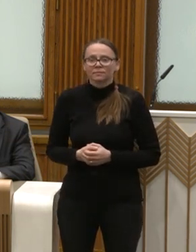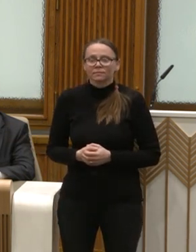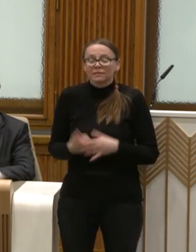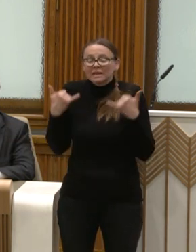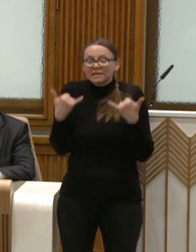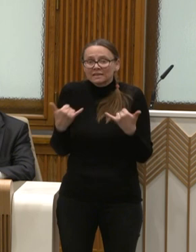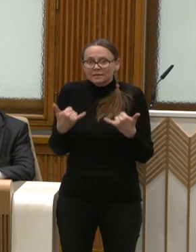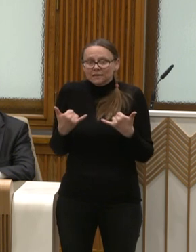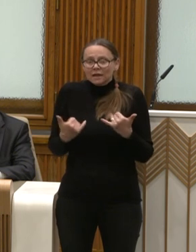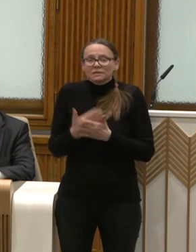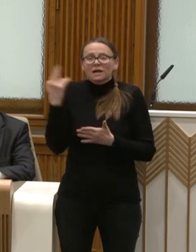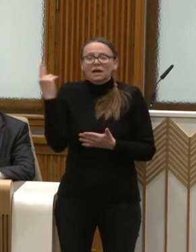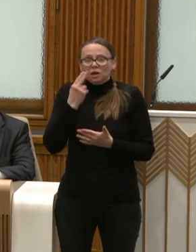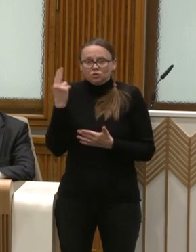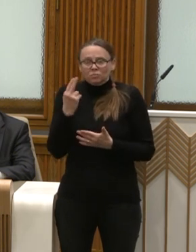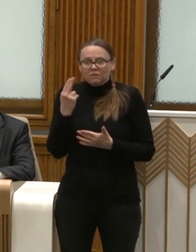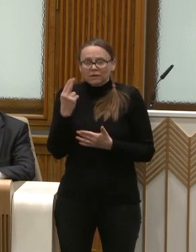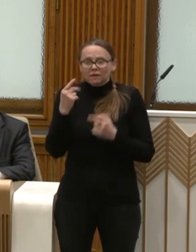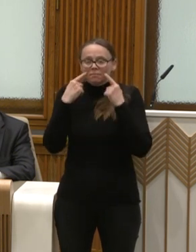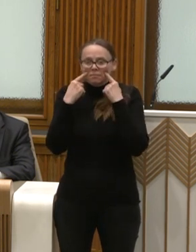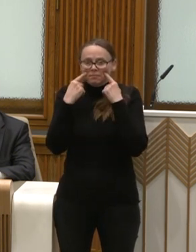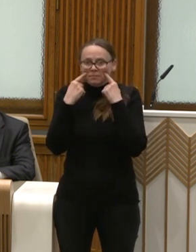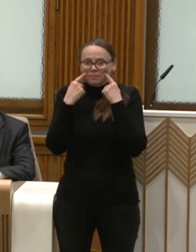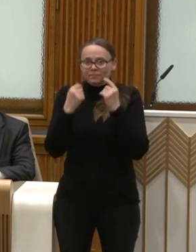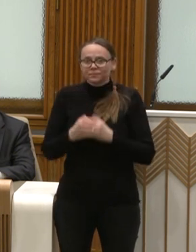Zdaj tukaj za razumevanje, no, gledajte,